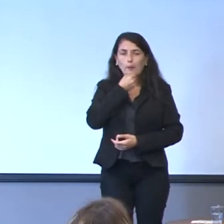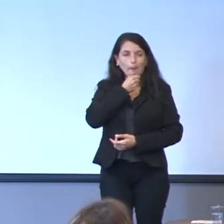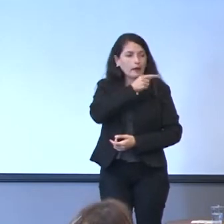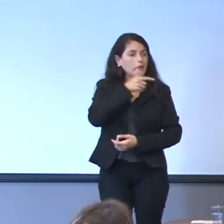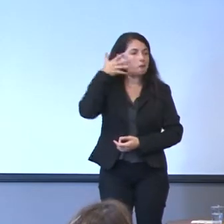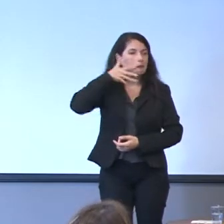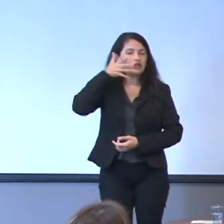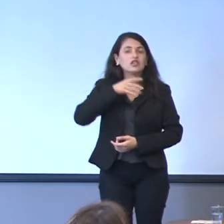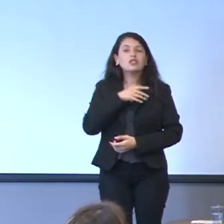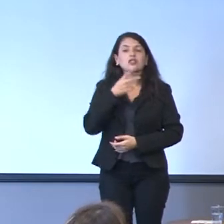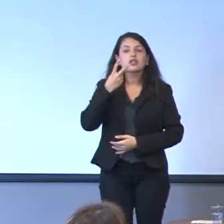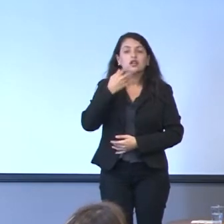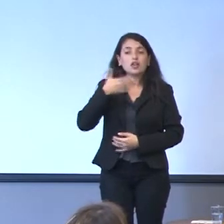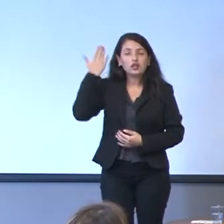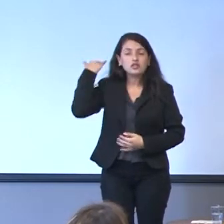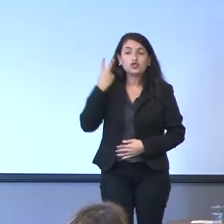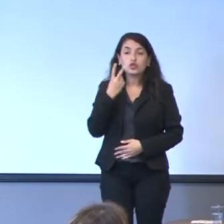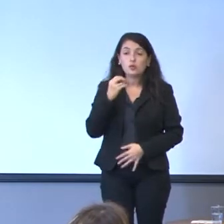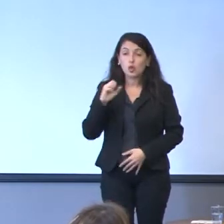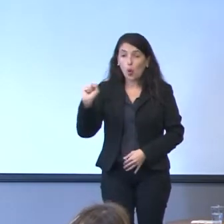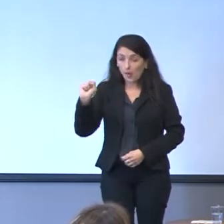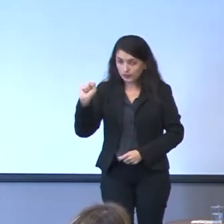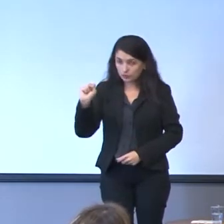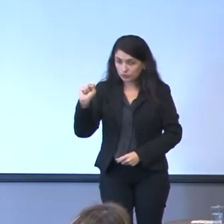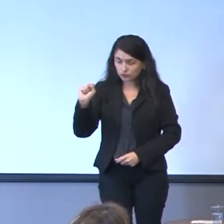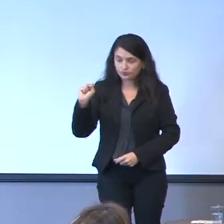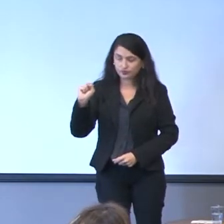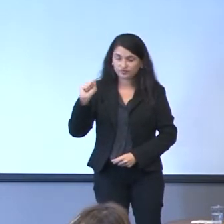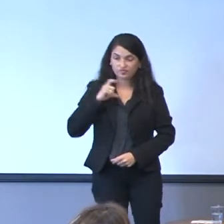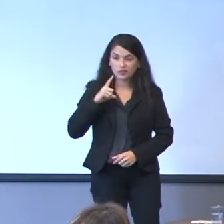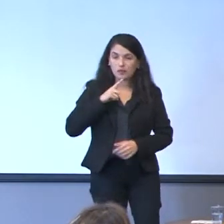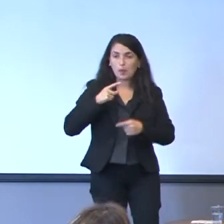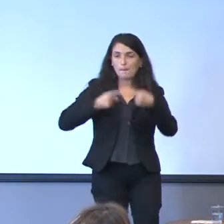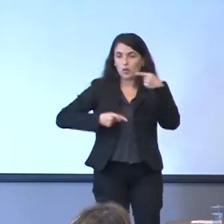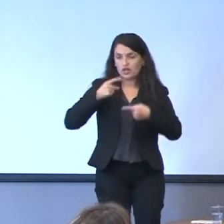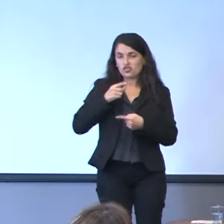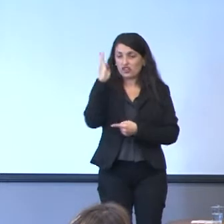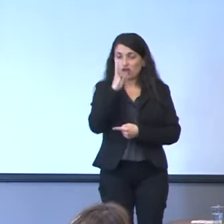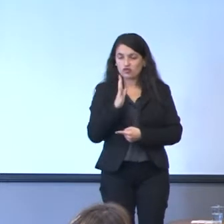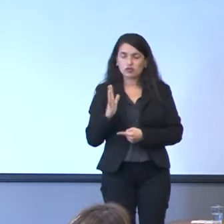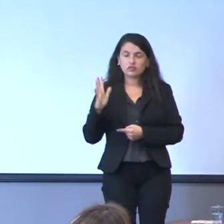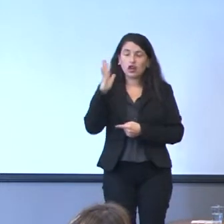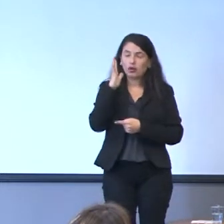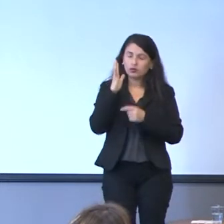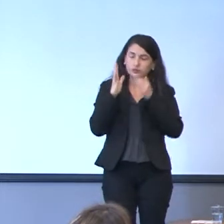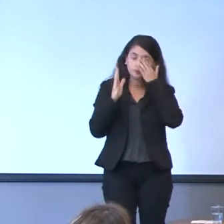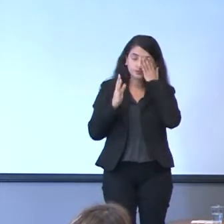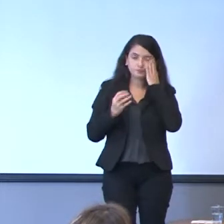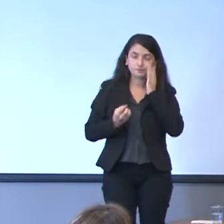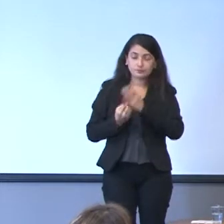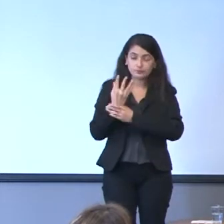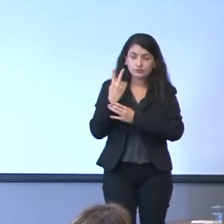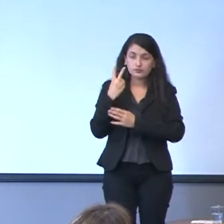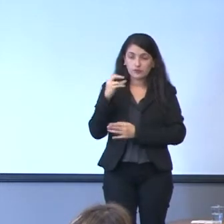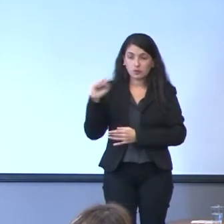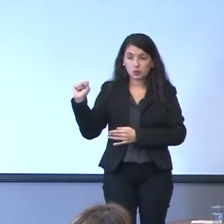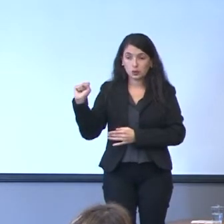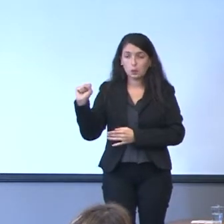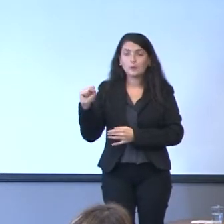política nacional, né? E a gente tem a ONU, 2 anos antes disso, foi